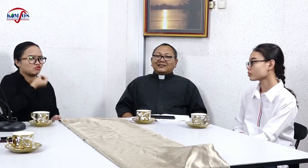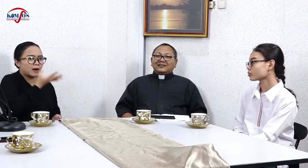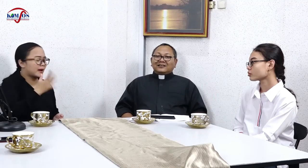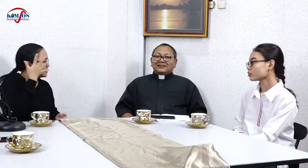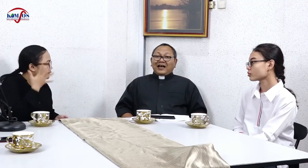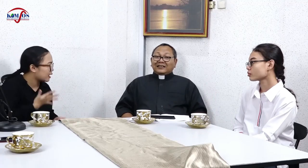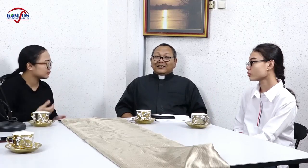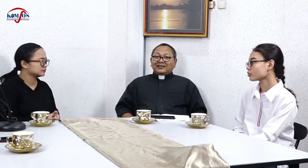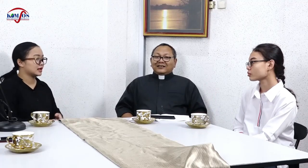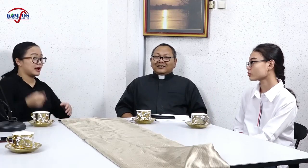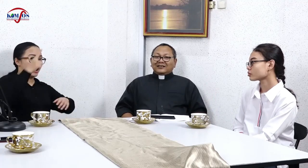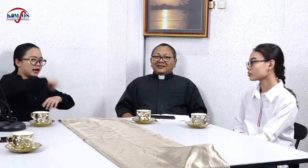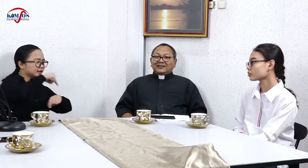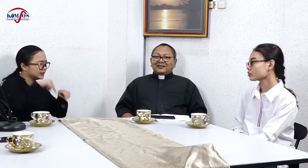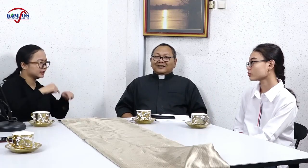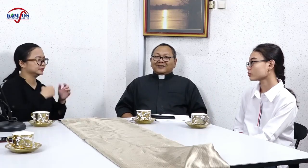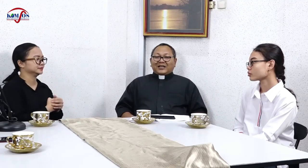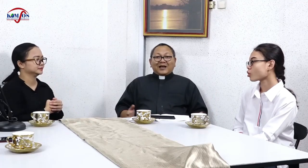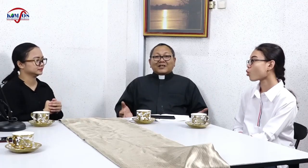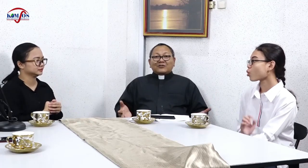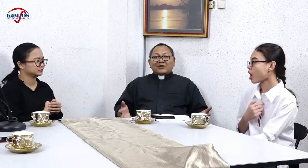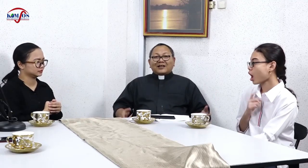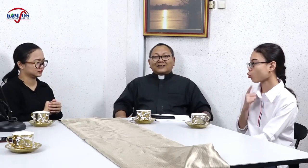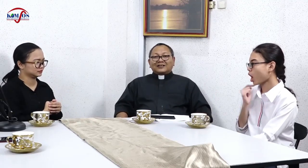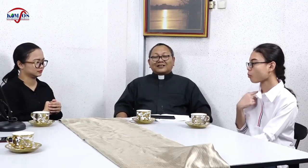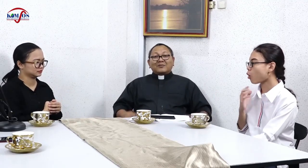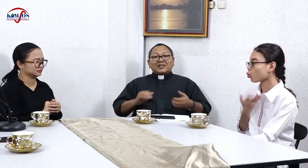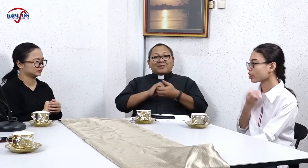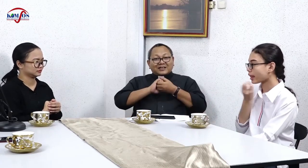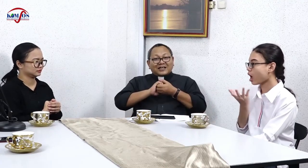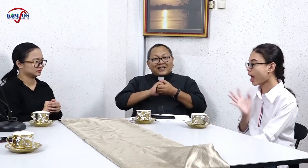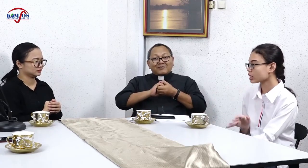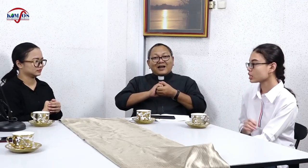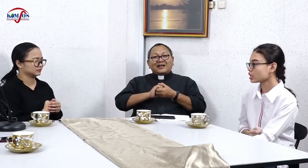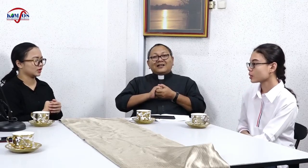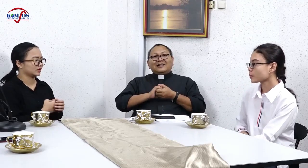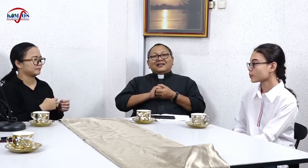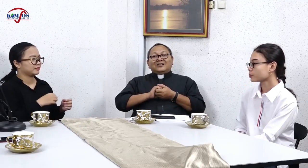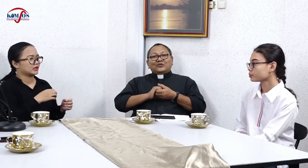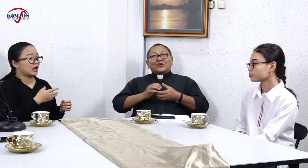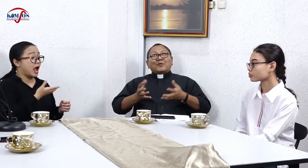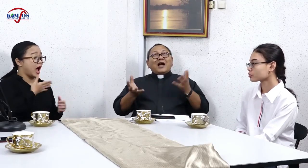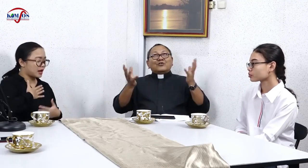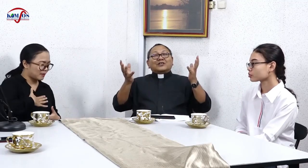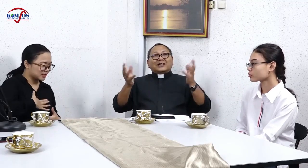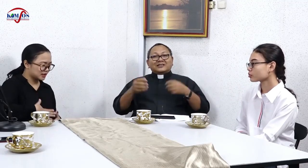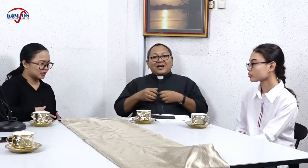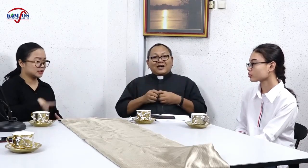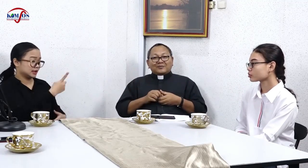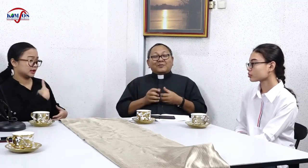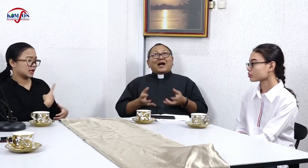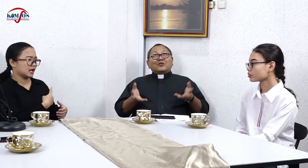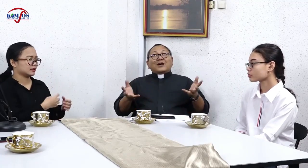Intan hari ini mereka merindukan kita bisa bekerja sama untuk membangun